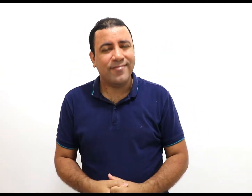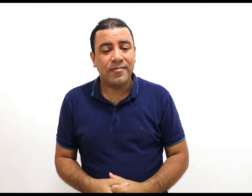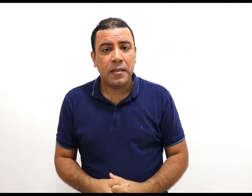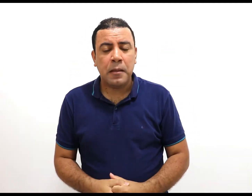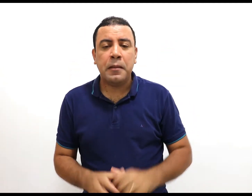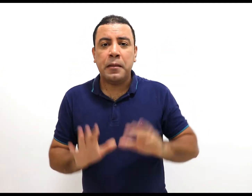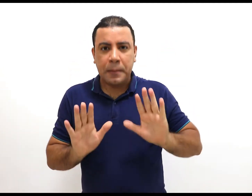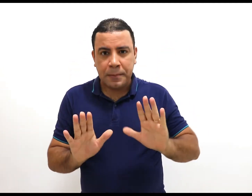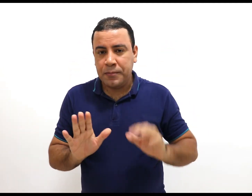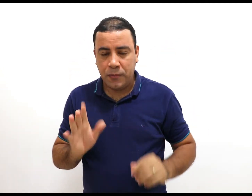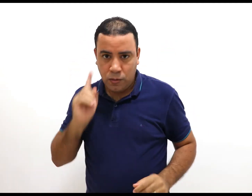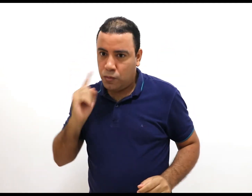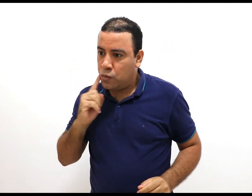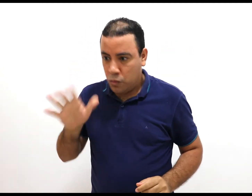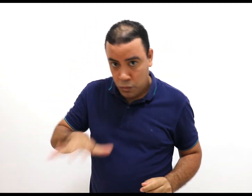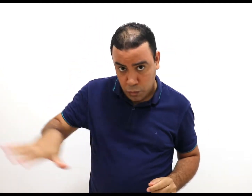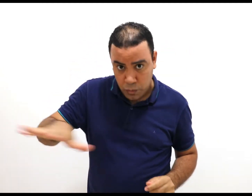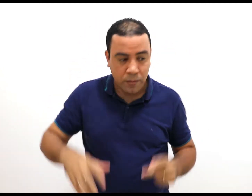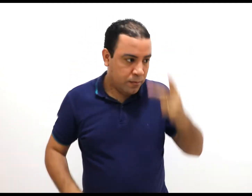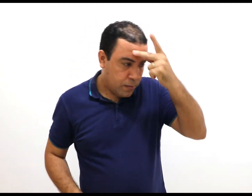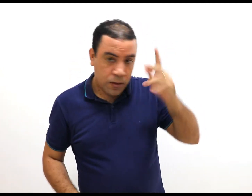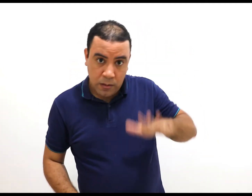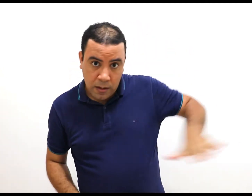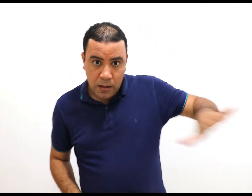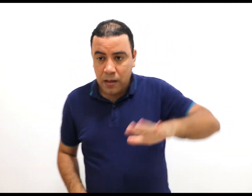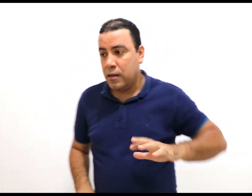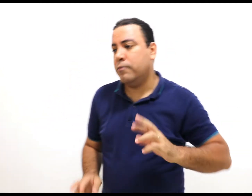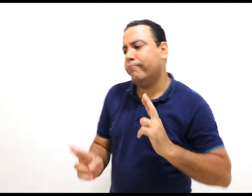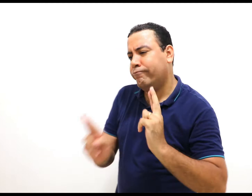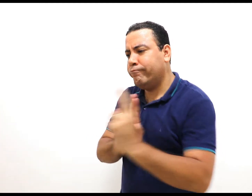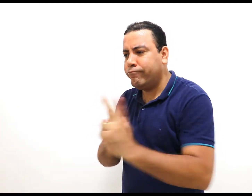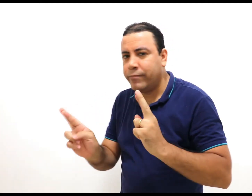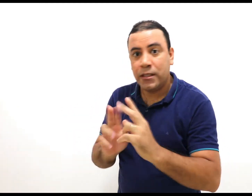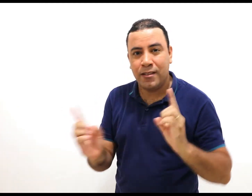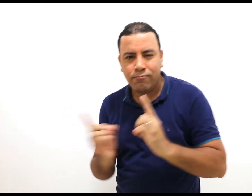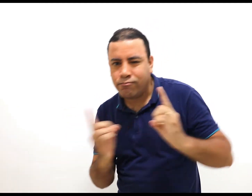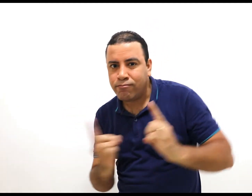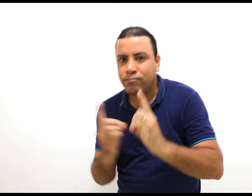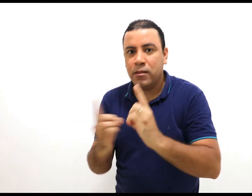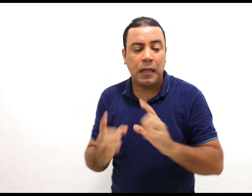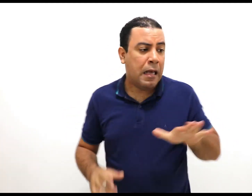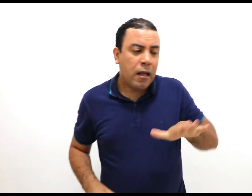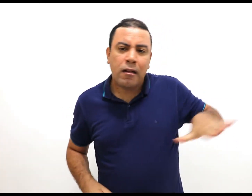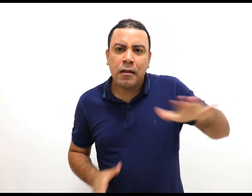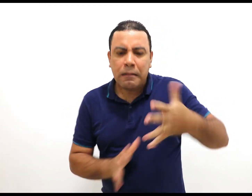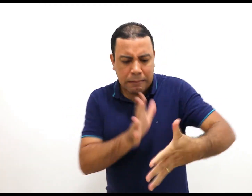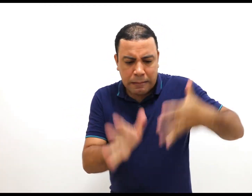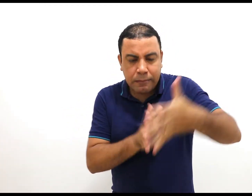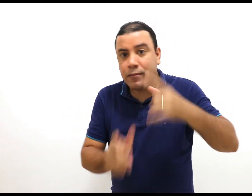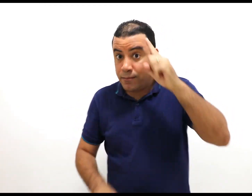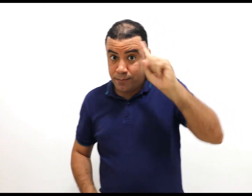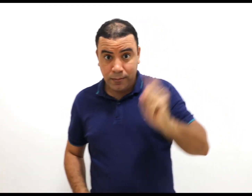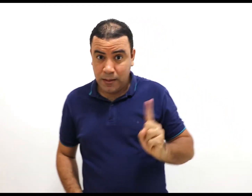As pessoas que se relacionam com os surdos e que não são surdas recebem a classificação